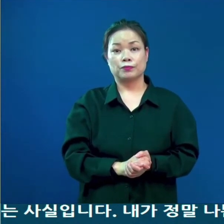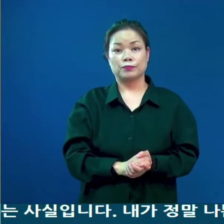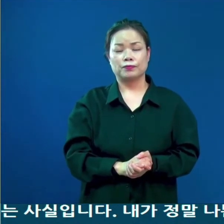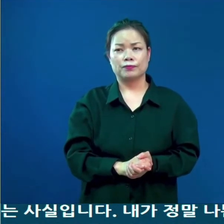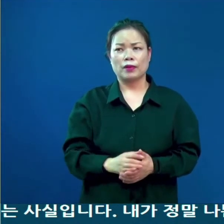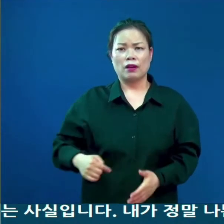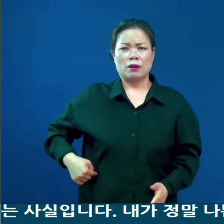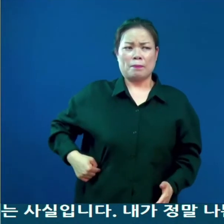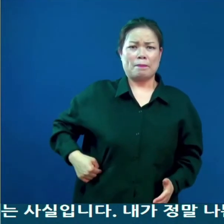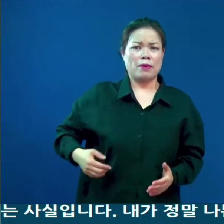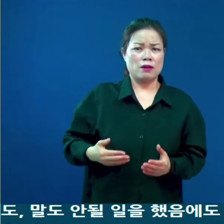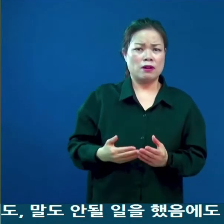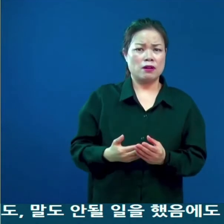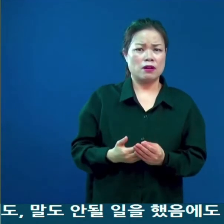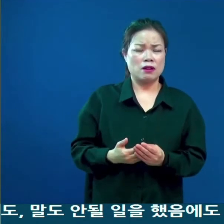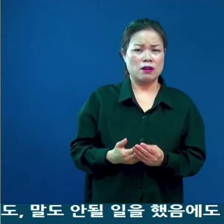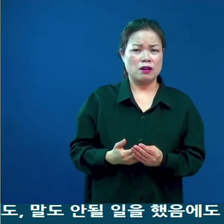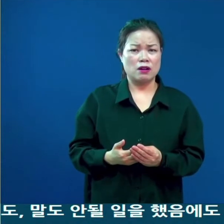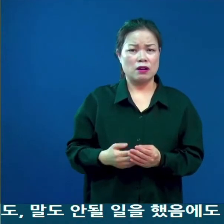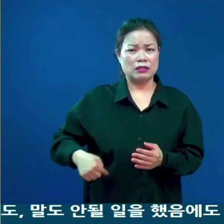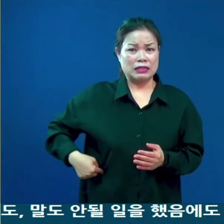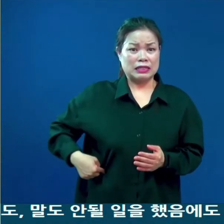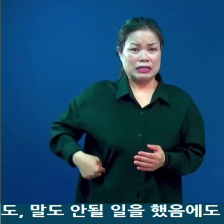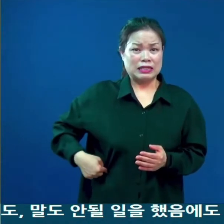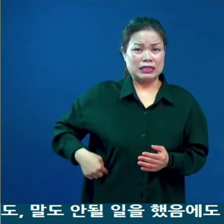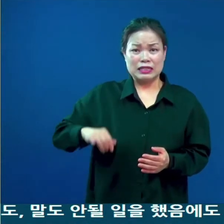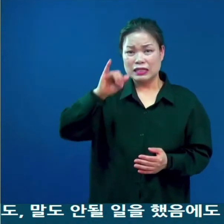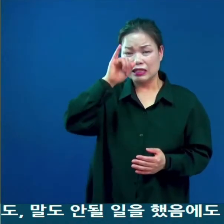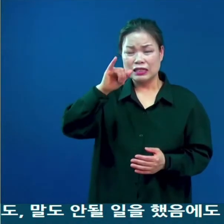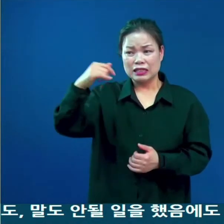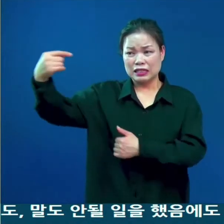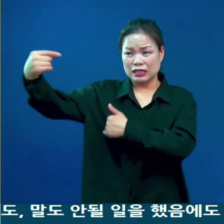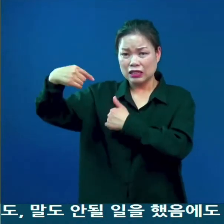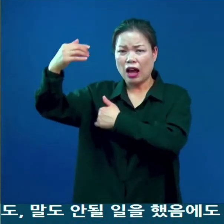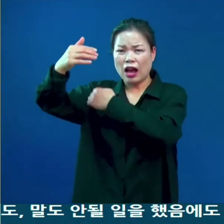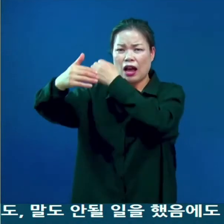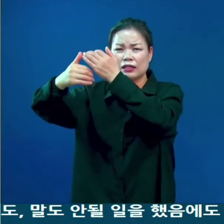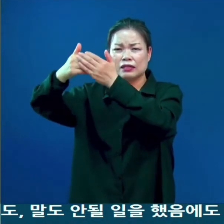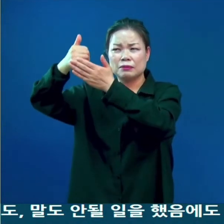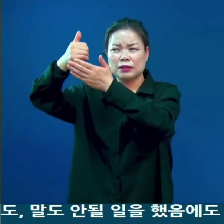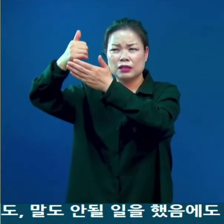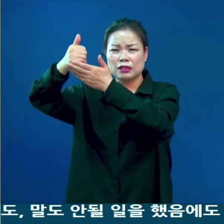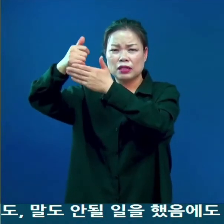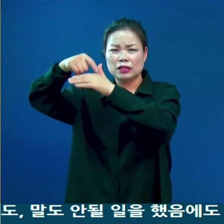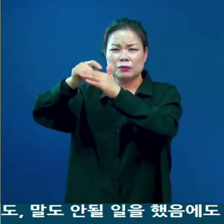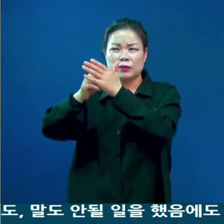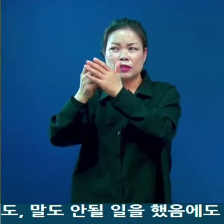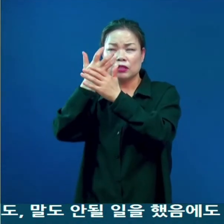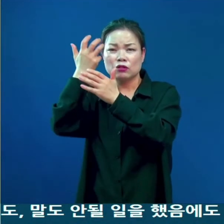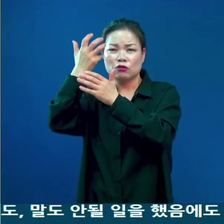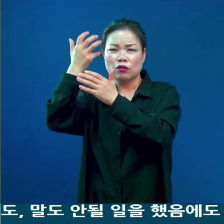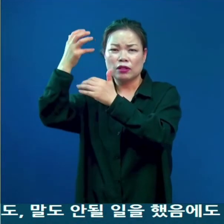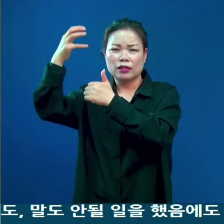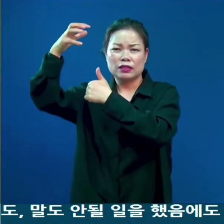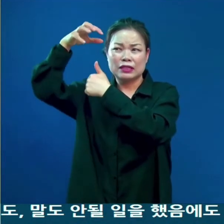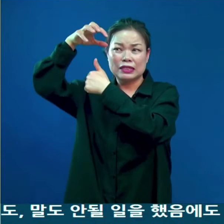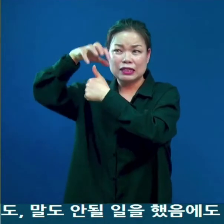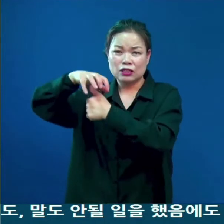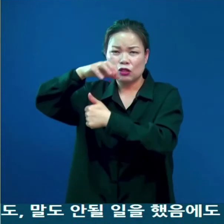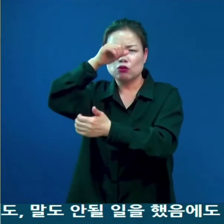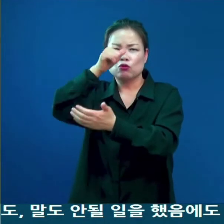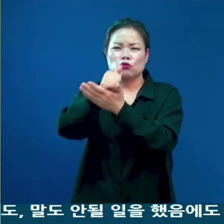찔림을 받고 지적함을 받고 심령이 하나님의 그 손에 짓눌려서